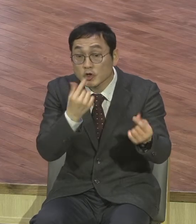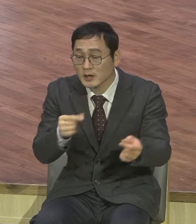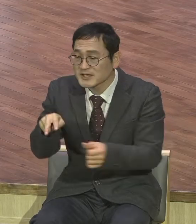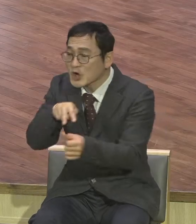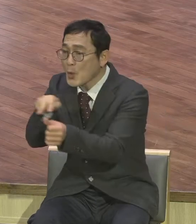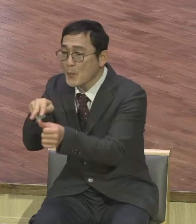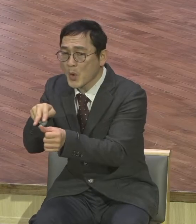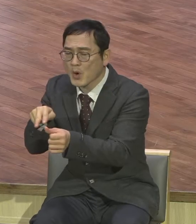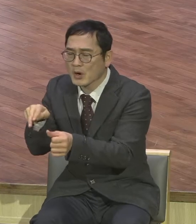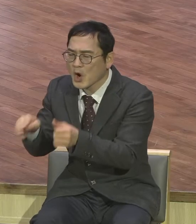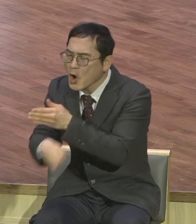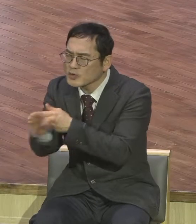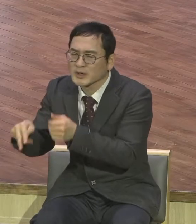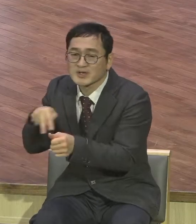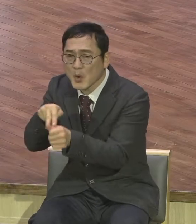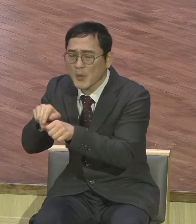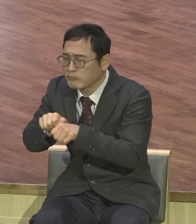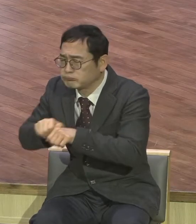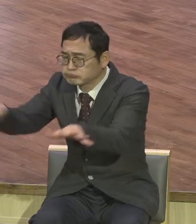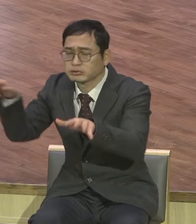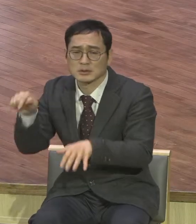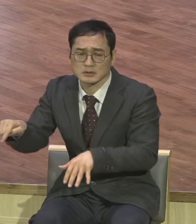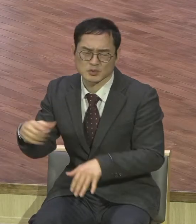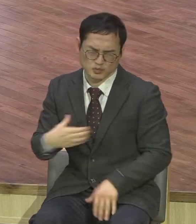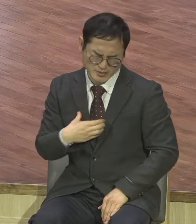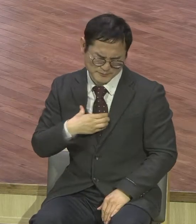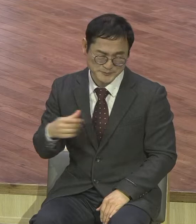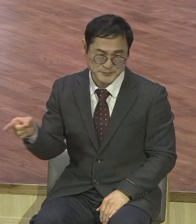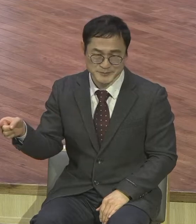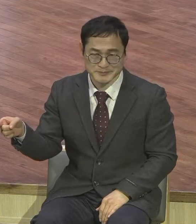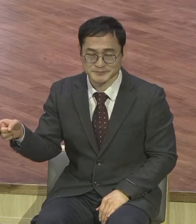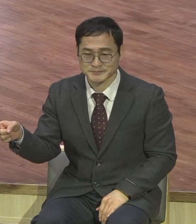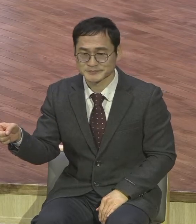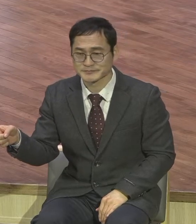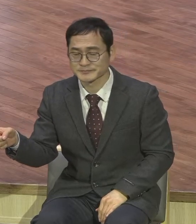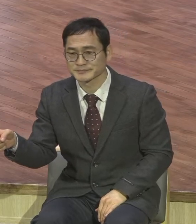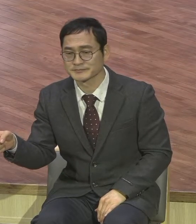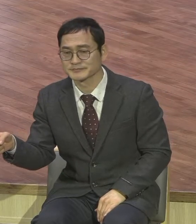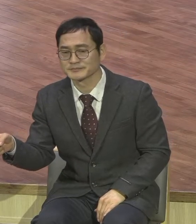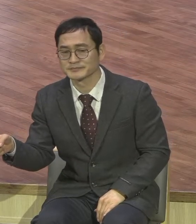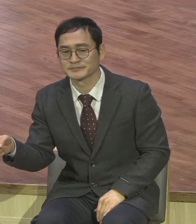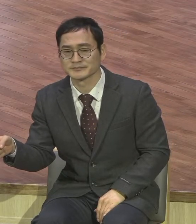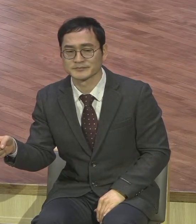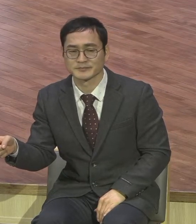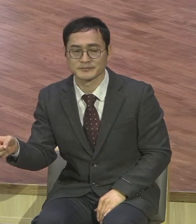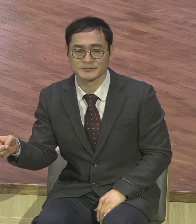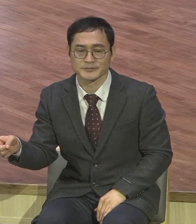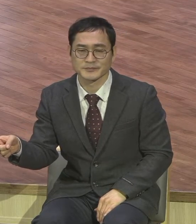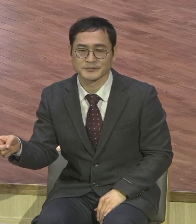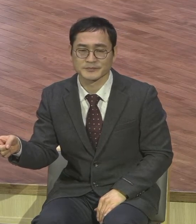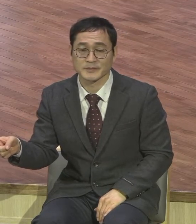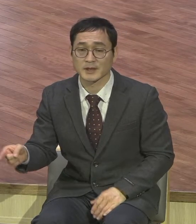잘못된 정보에요 혼란을 초래하는 현상입니다 사람들이 사실